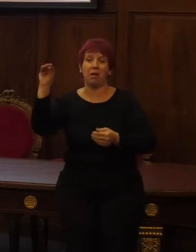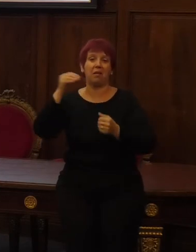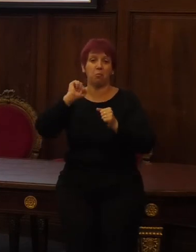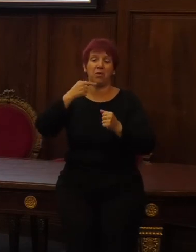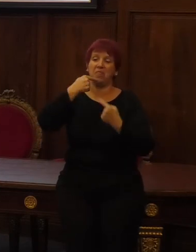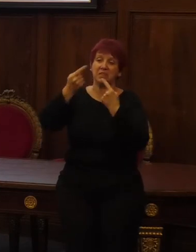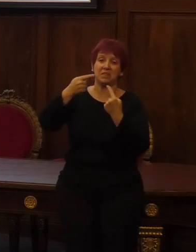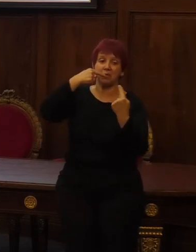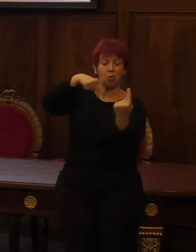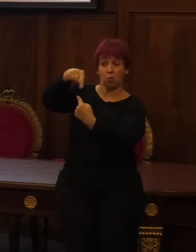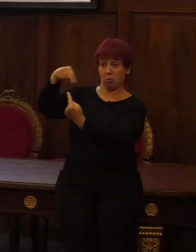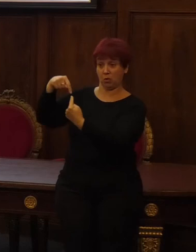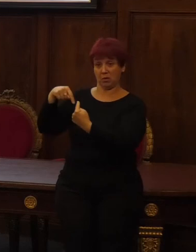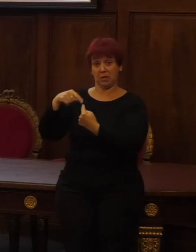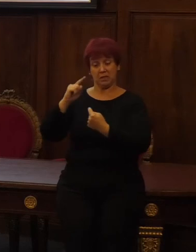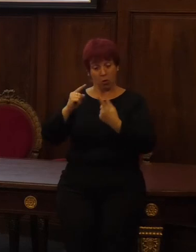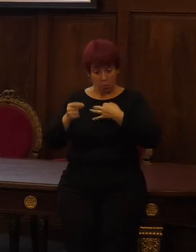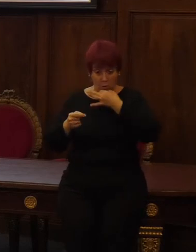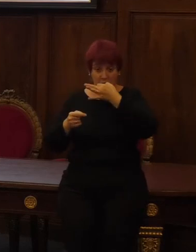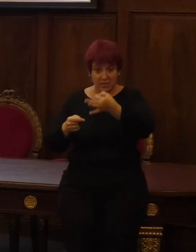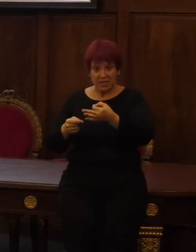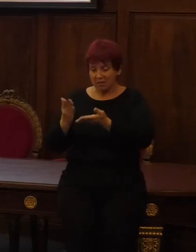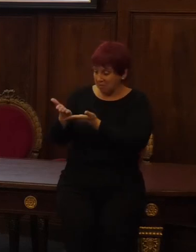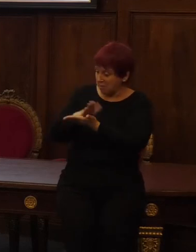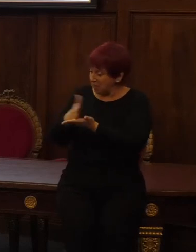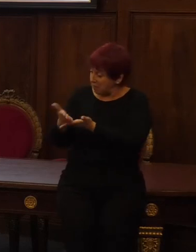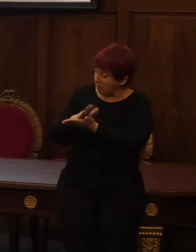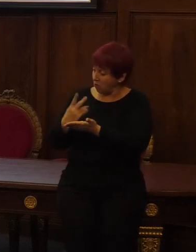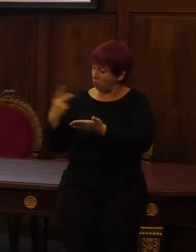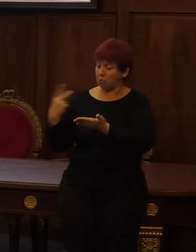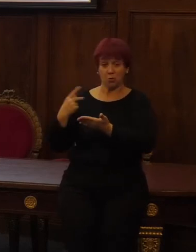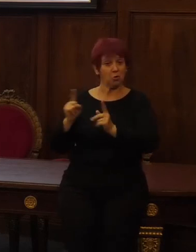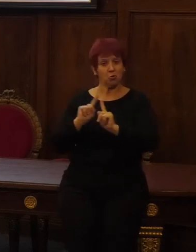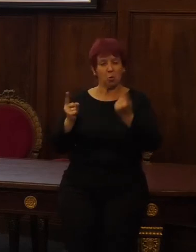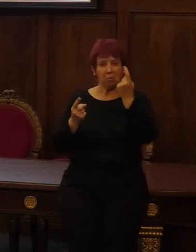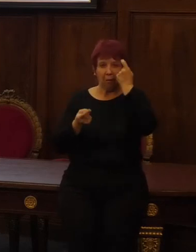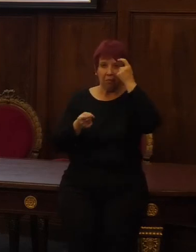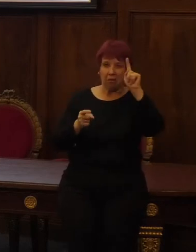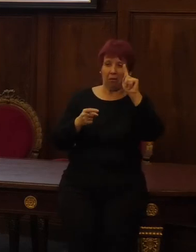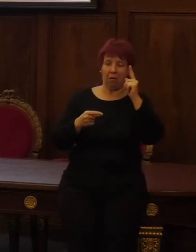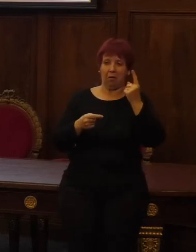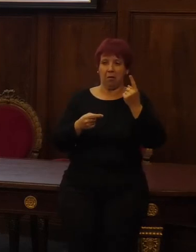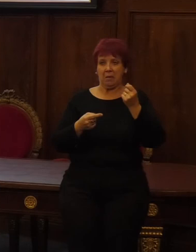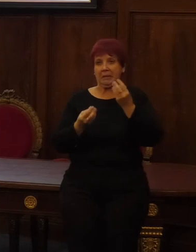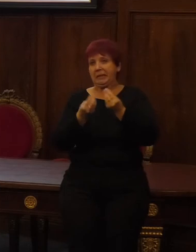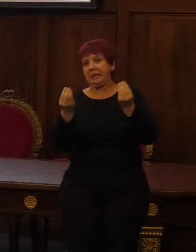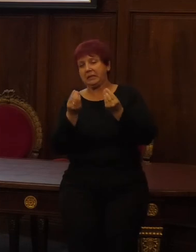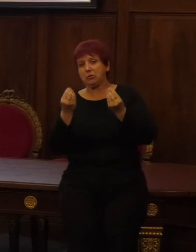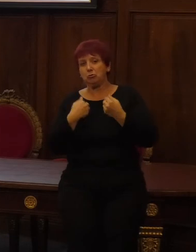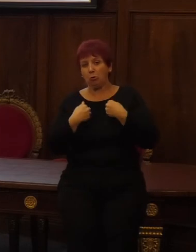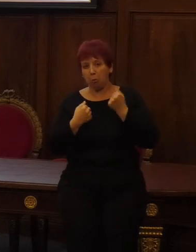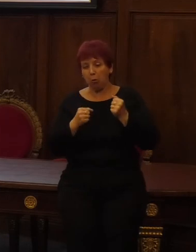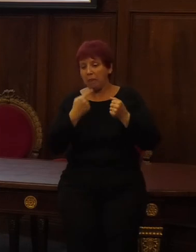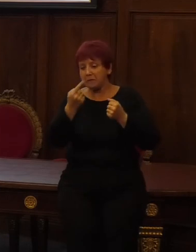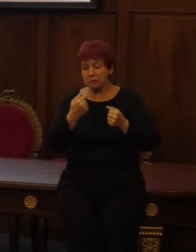¿no? Que el que habla sea un entremedio, no de mi idea y de lo que yo